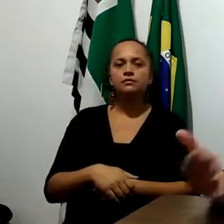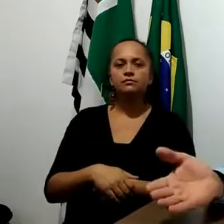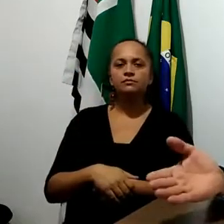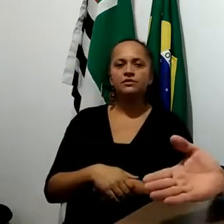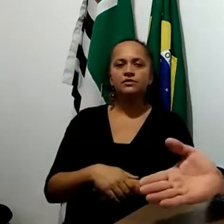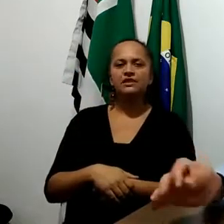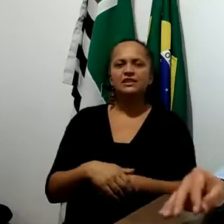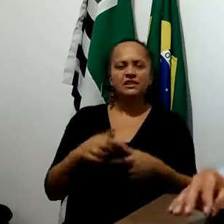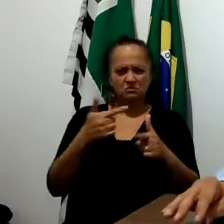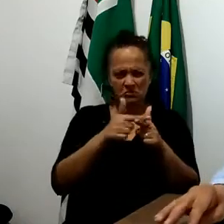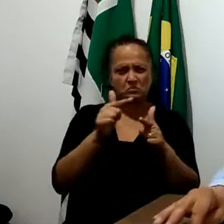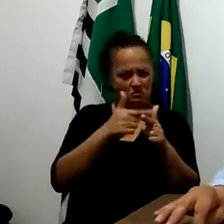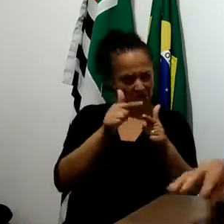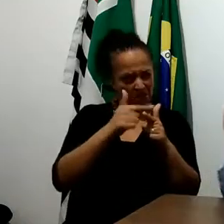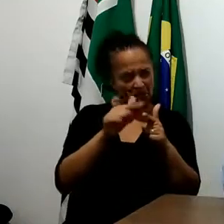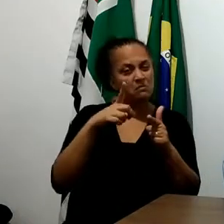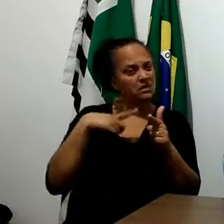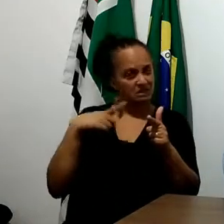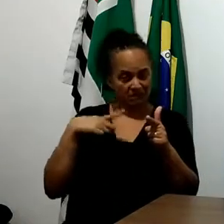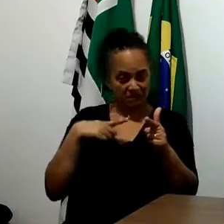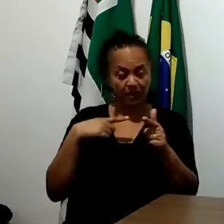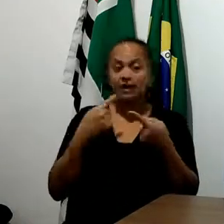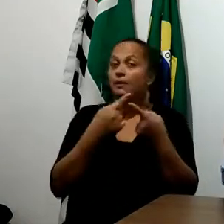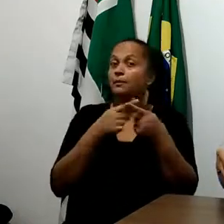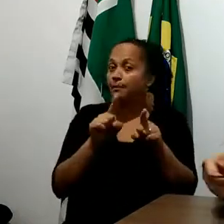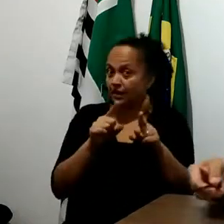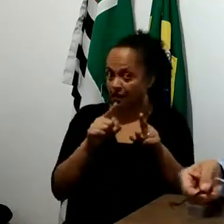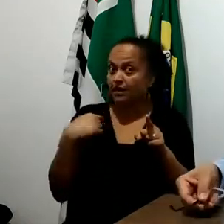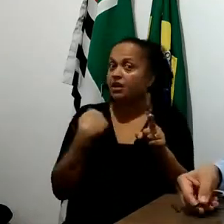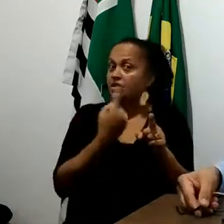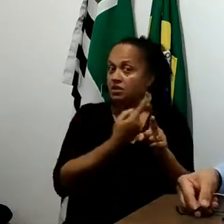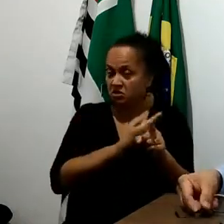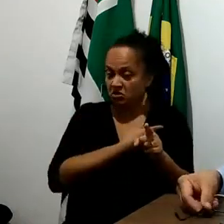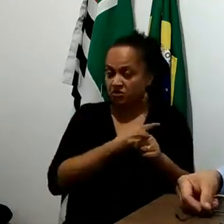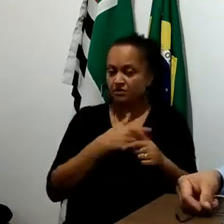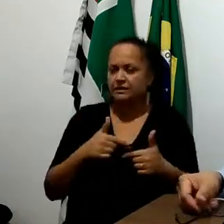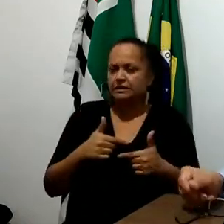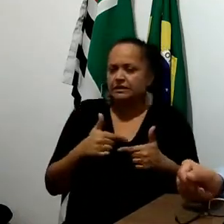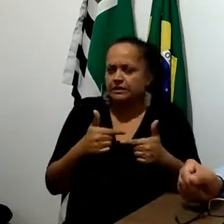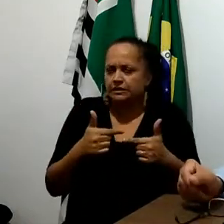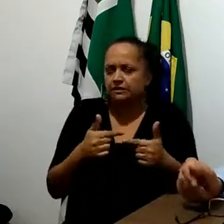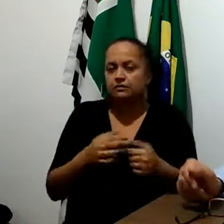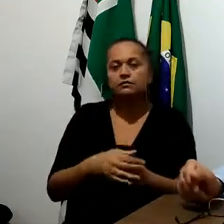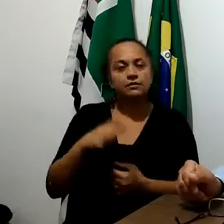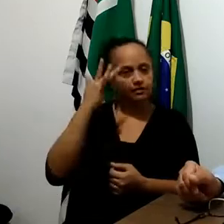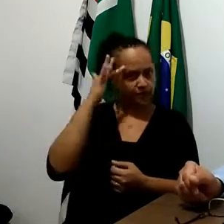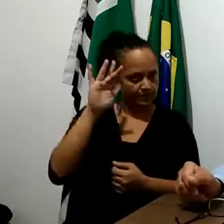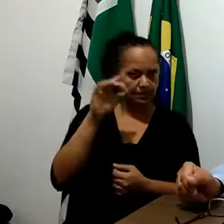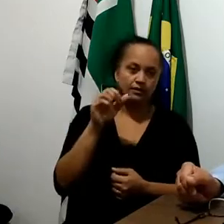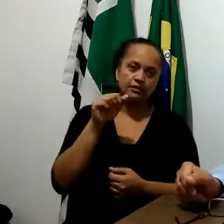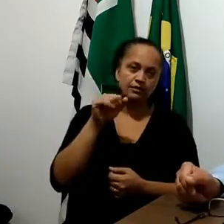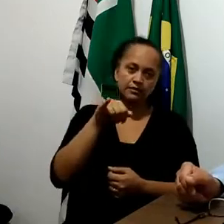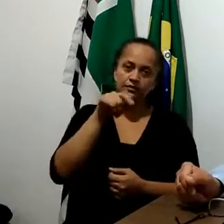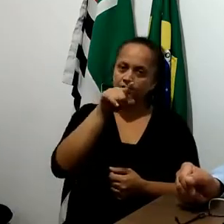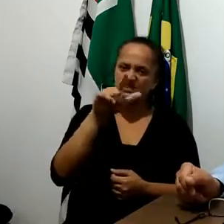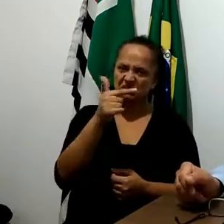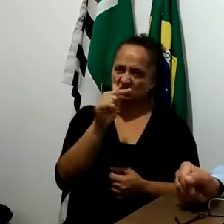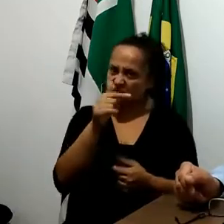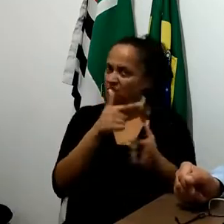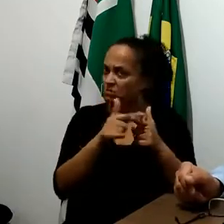os problemas atuais, né? Porque não são poucos, não sei se você não tem, mas todos temos, eu tenho.